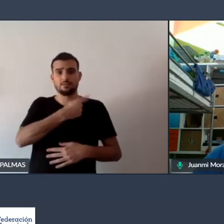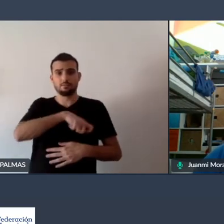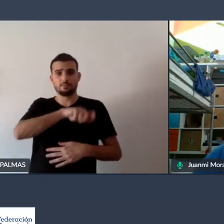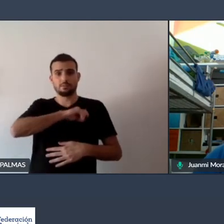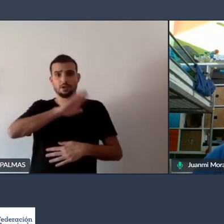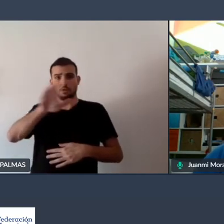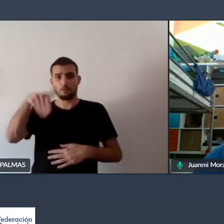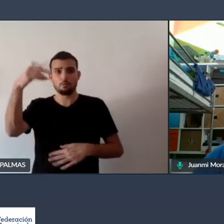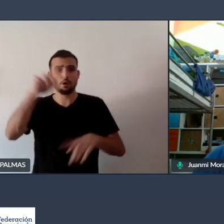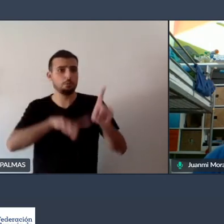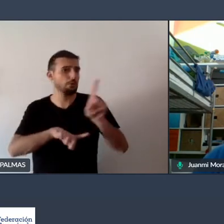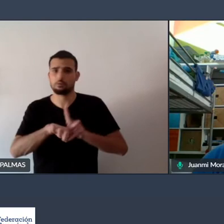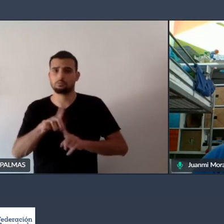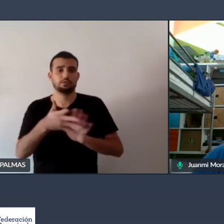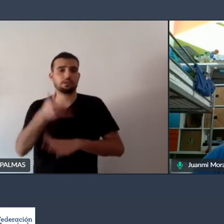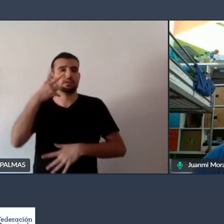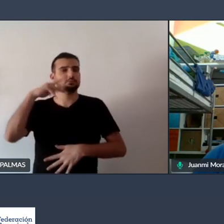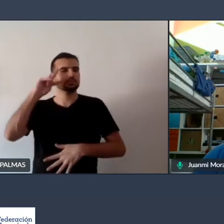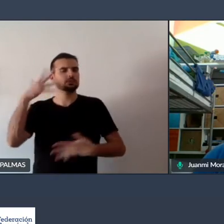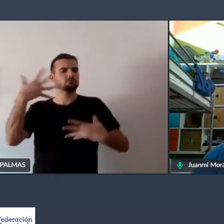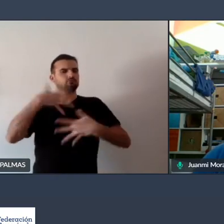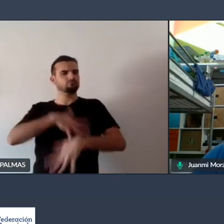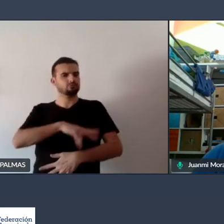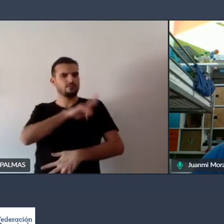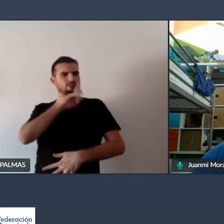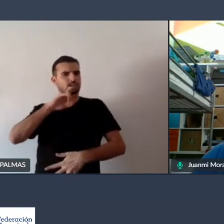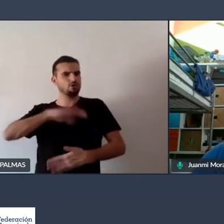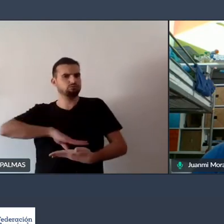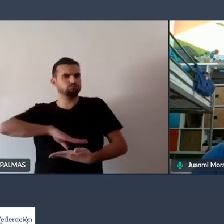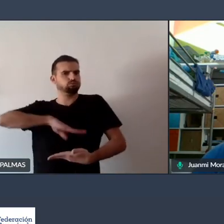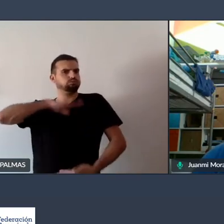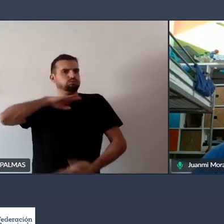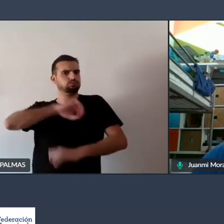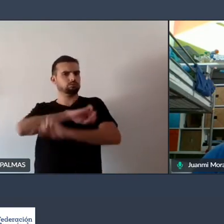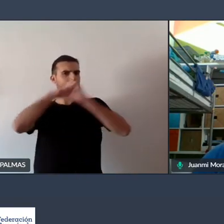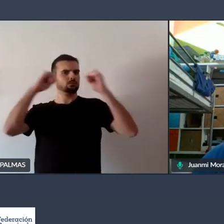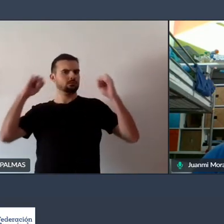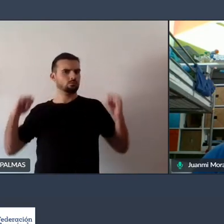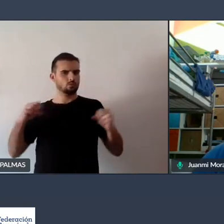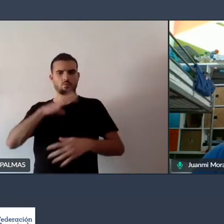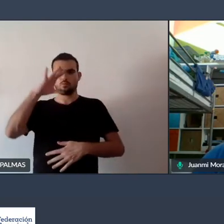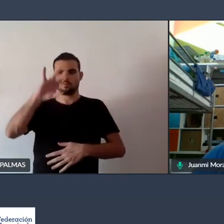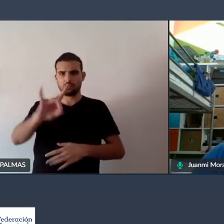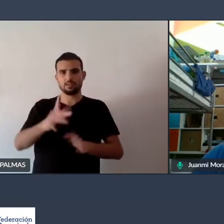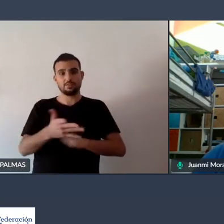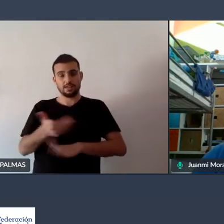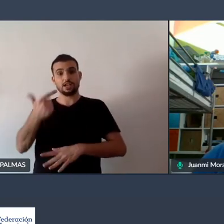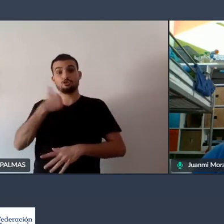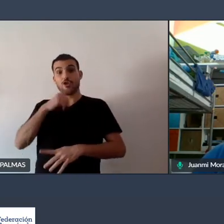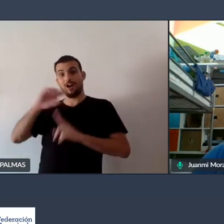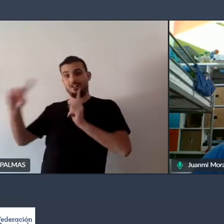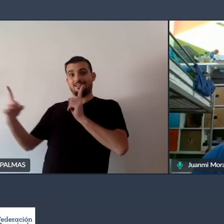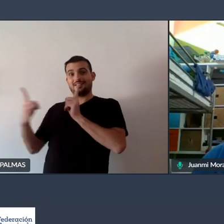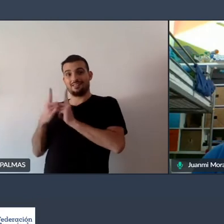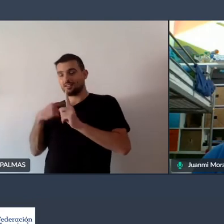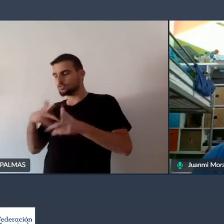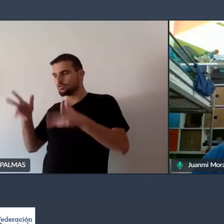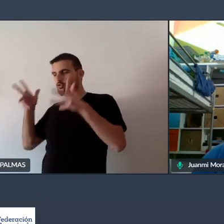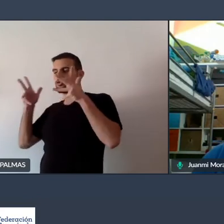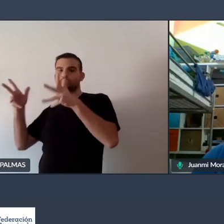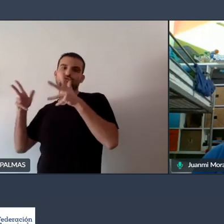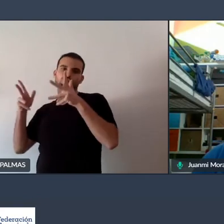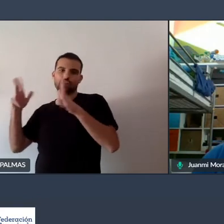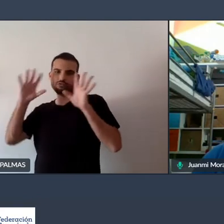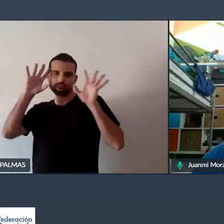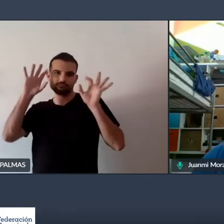iban a enriquecer. O sea, que no... En ese sentido, yo creo que le habría aconsejado probablemente